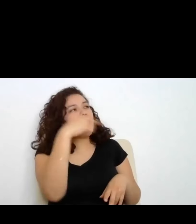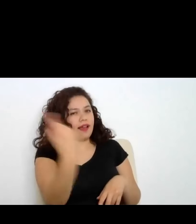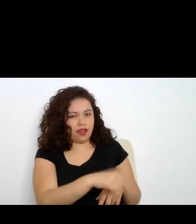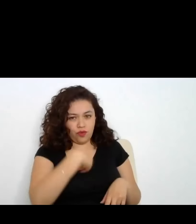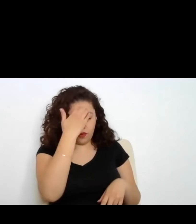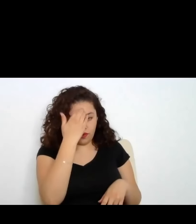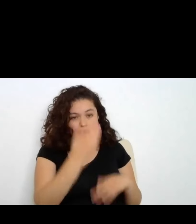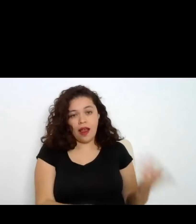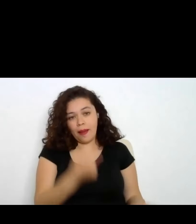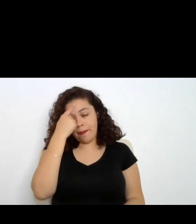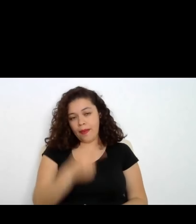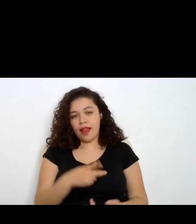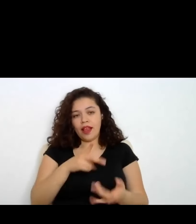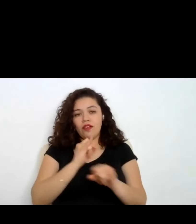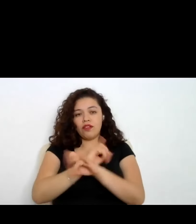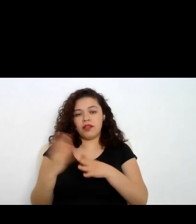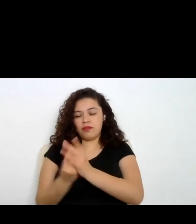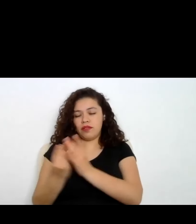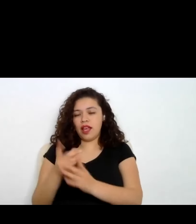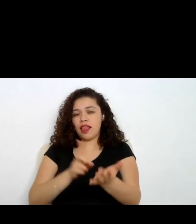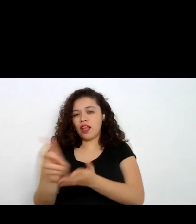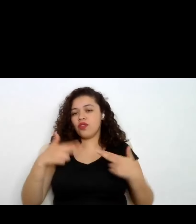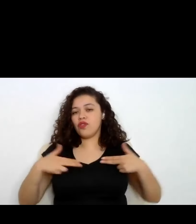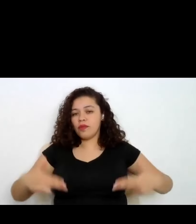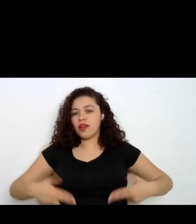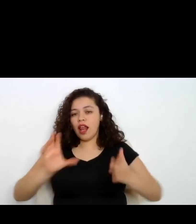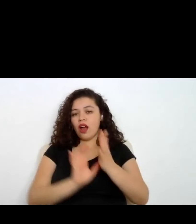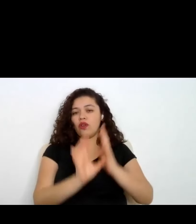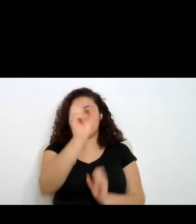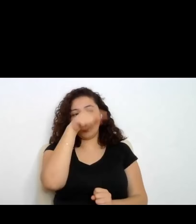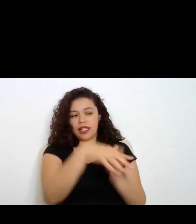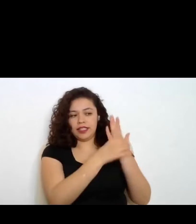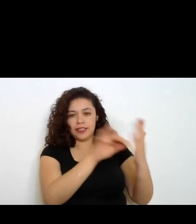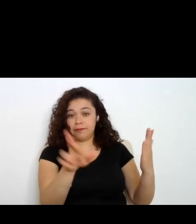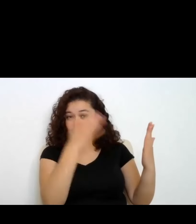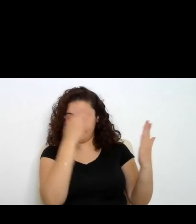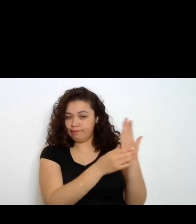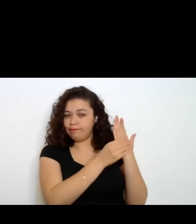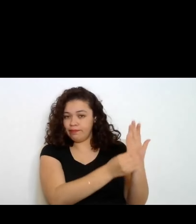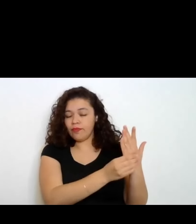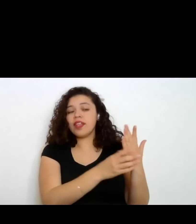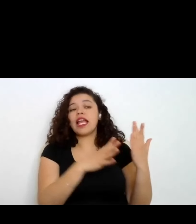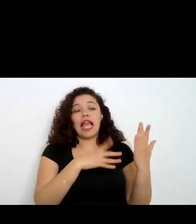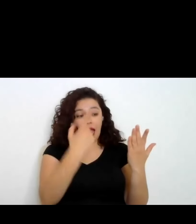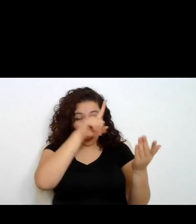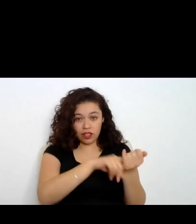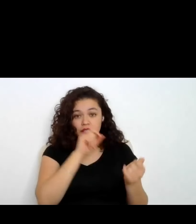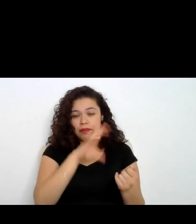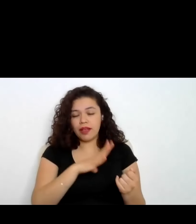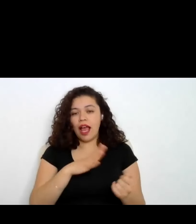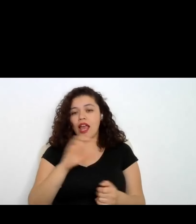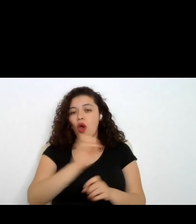es un derecho humano que está reconocido por nuestra Constitución y que impone obligaciones a personas físicas